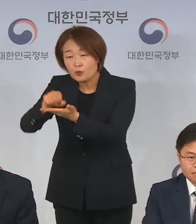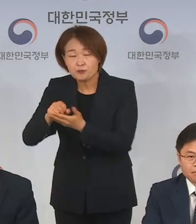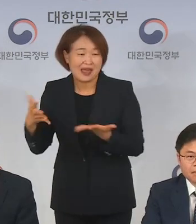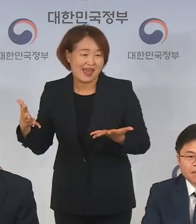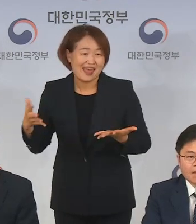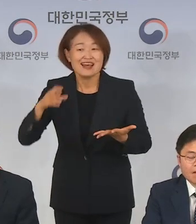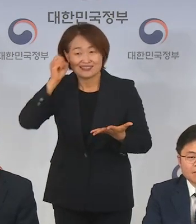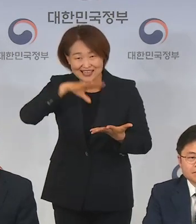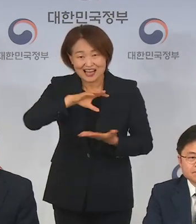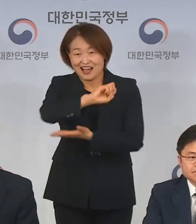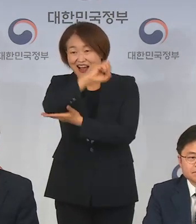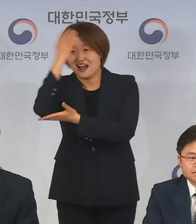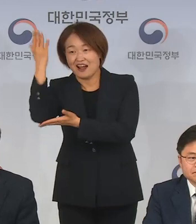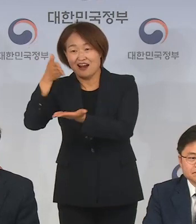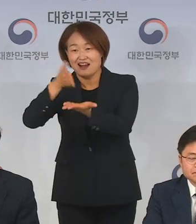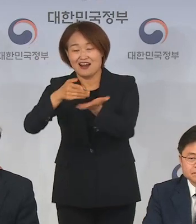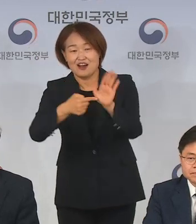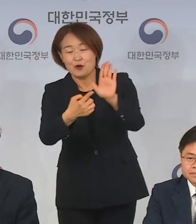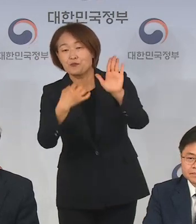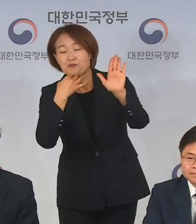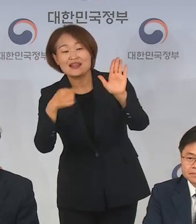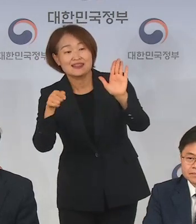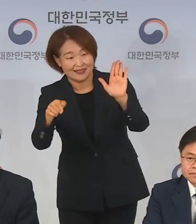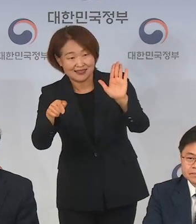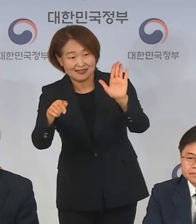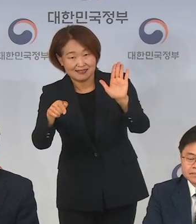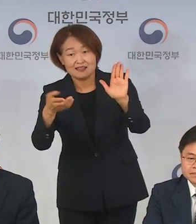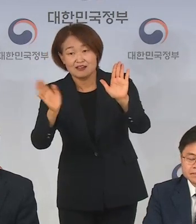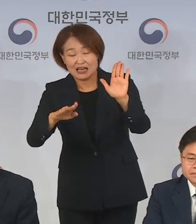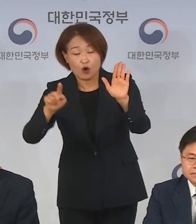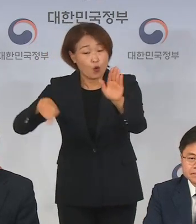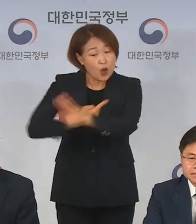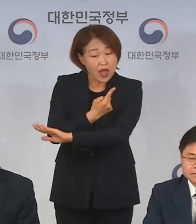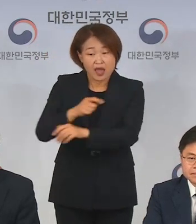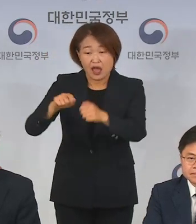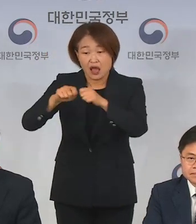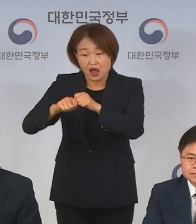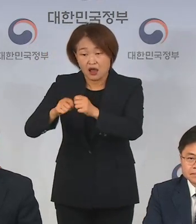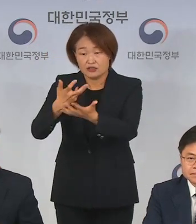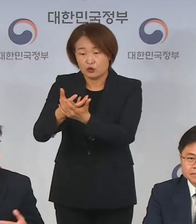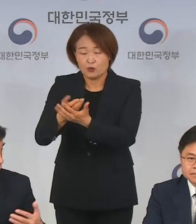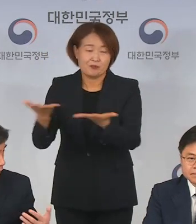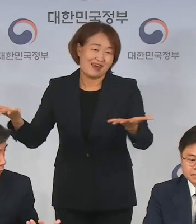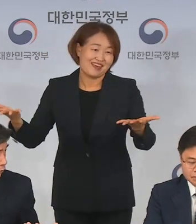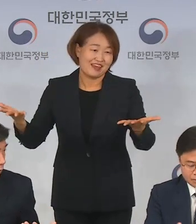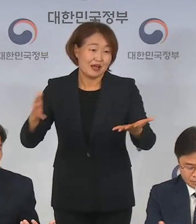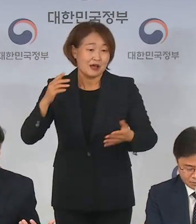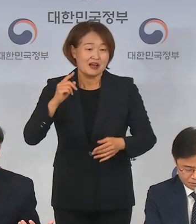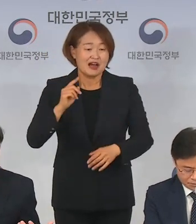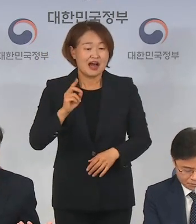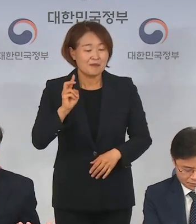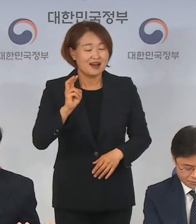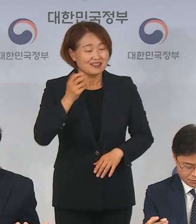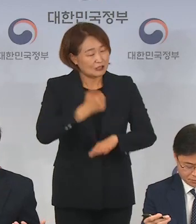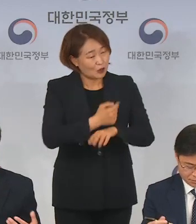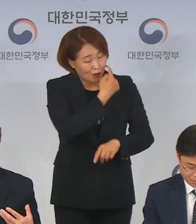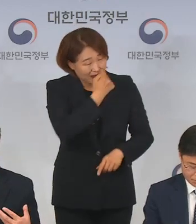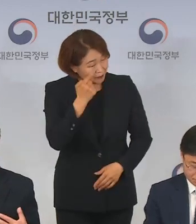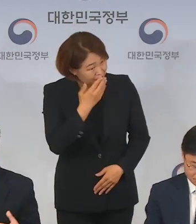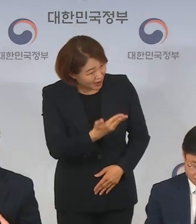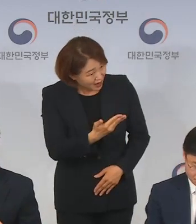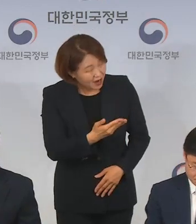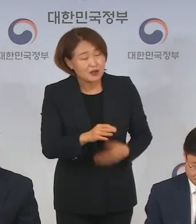보도된 정도이지 그 국가 간의 문제이기 때문에 그 자체는 갖고 있지 않은데 혹시 나중에 원안위에서 추가 혹시 확인이